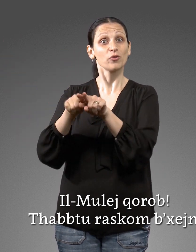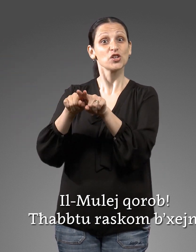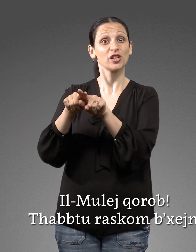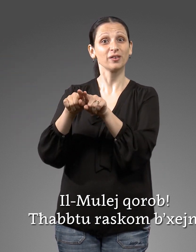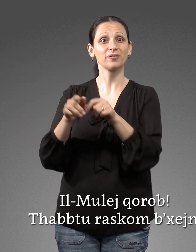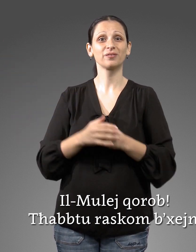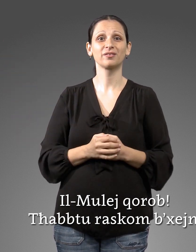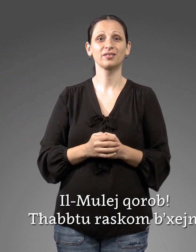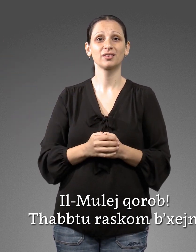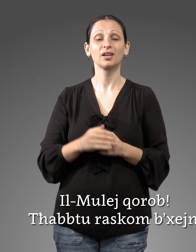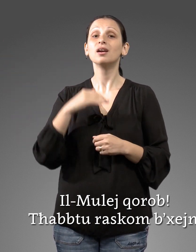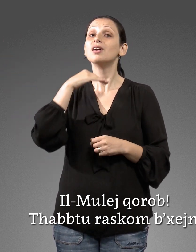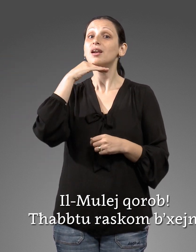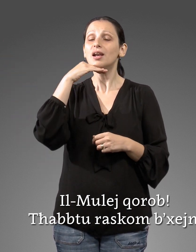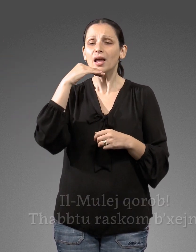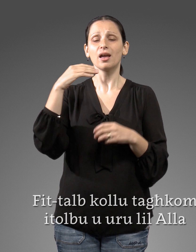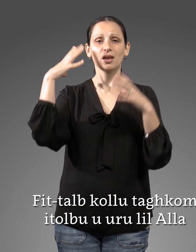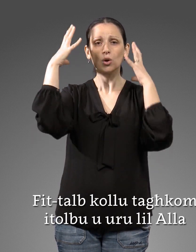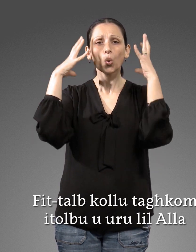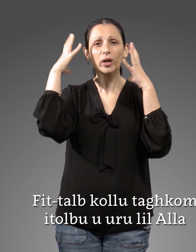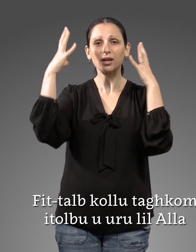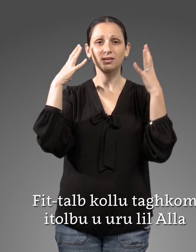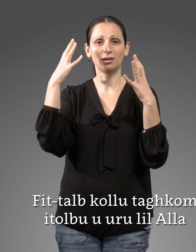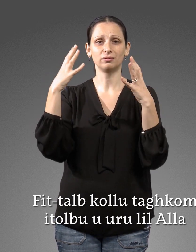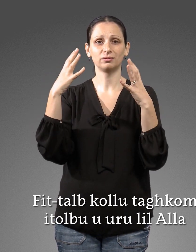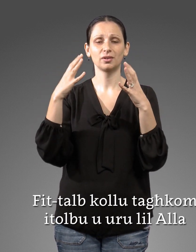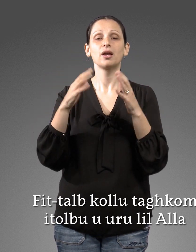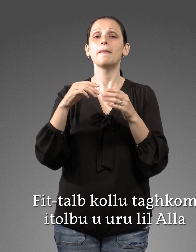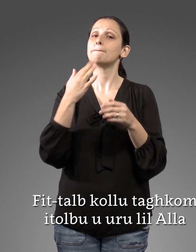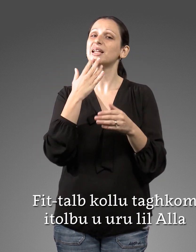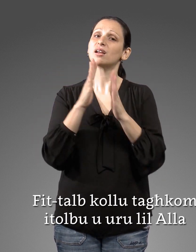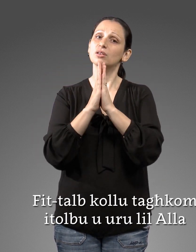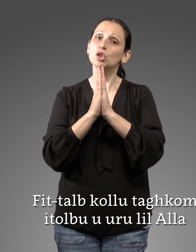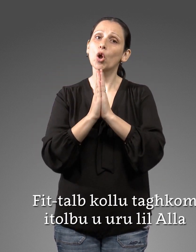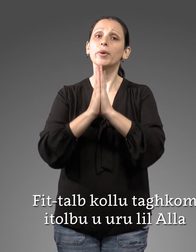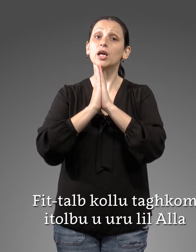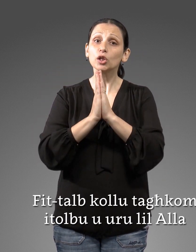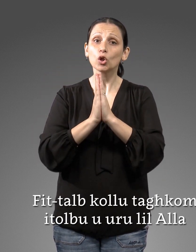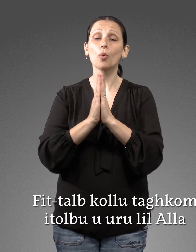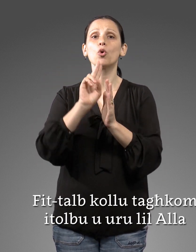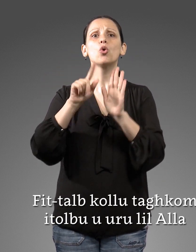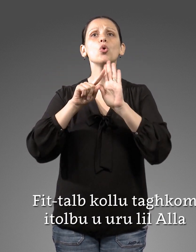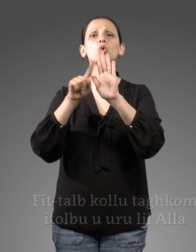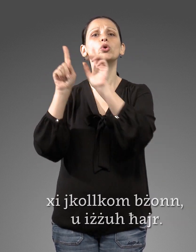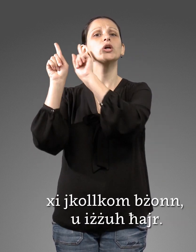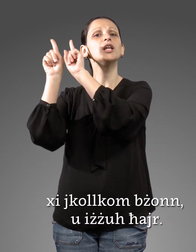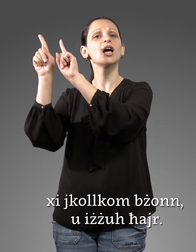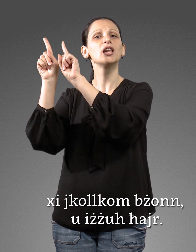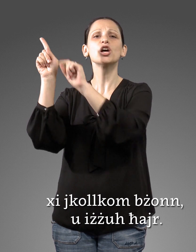Tab tu raskom bxien Fitt talp kollu ta'kom I-tolbu Għur li l-lalla Xikolkom